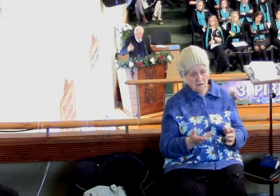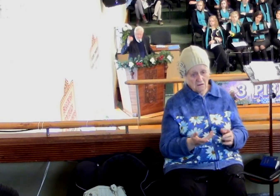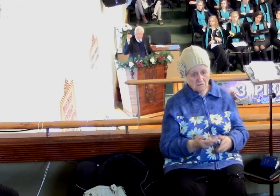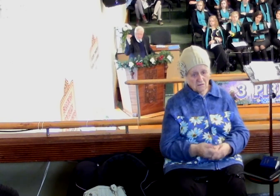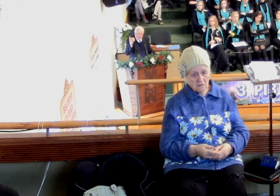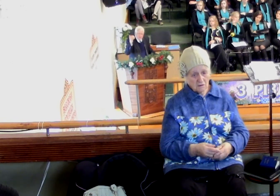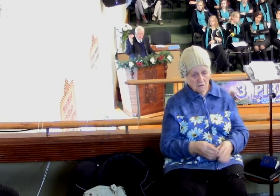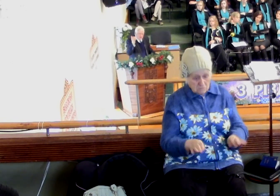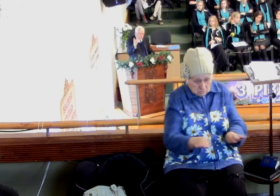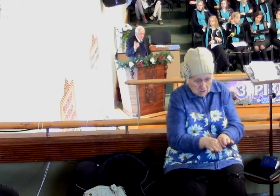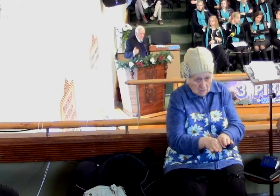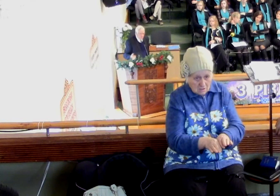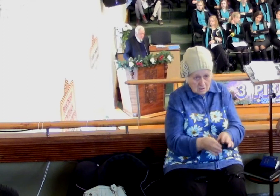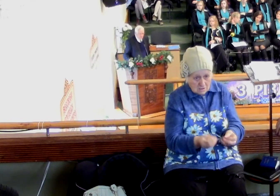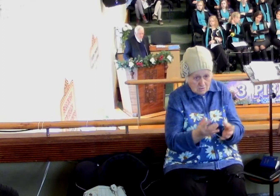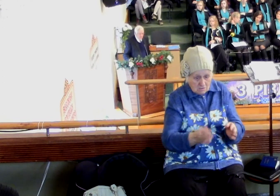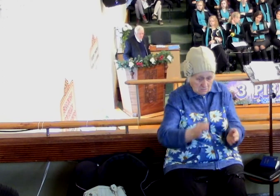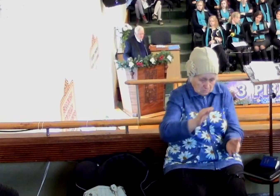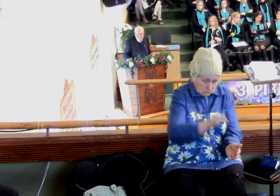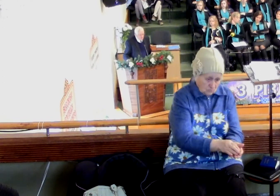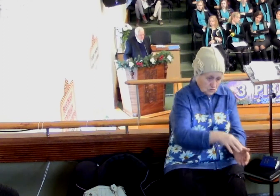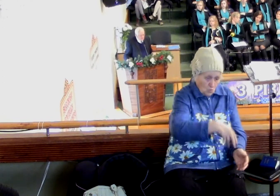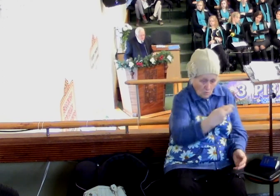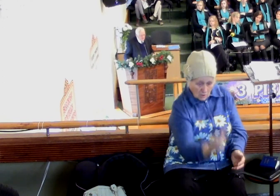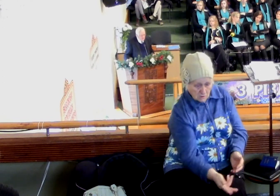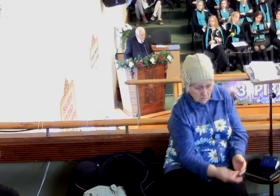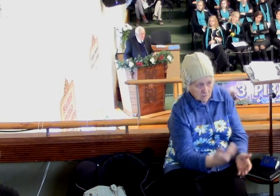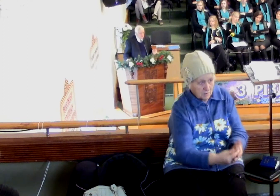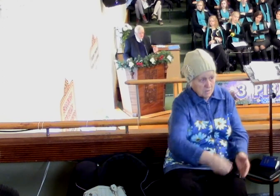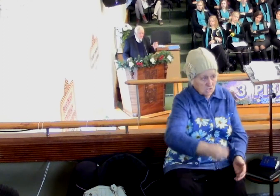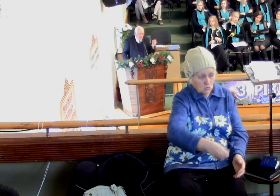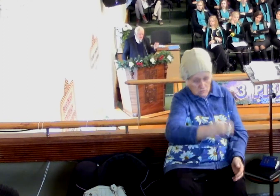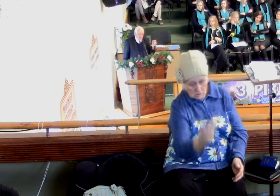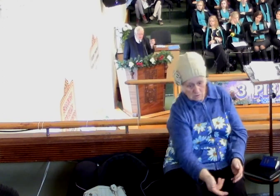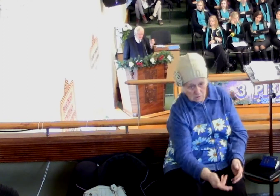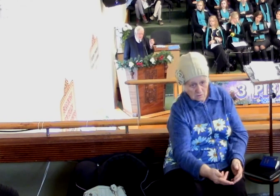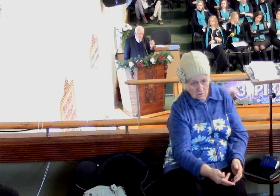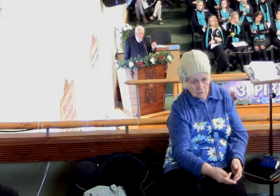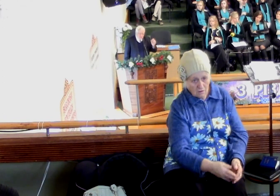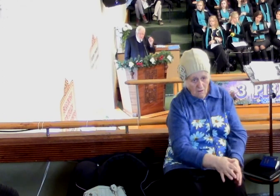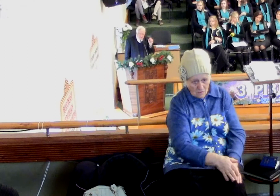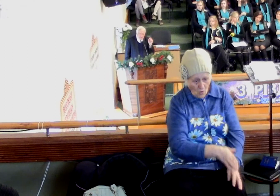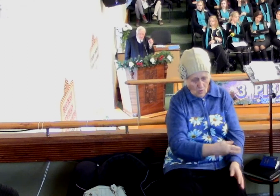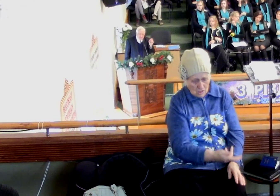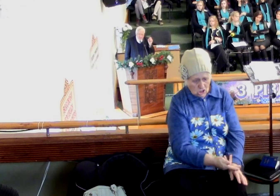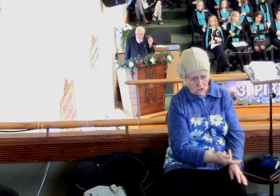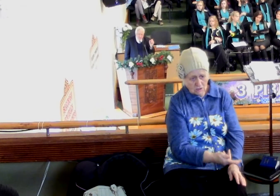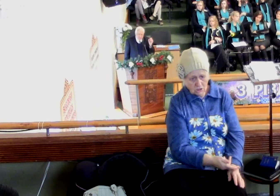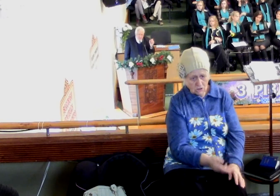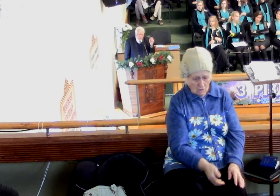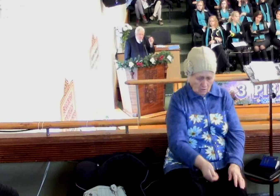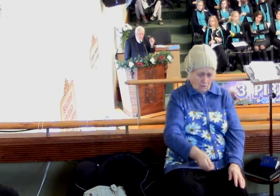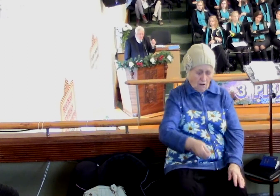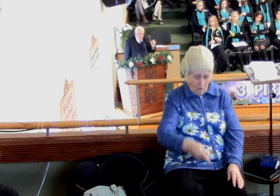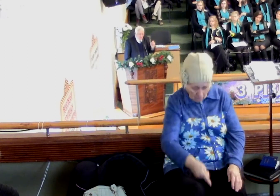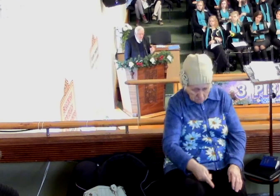И однажды мы предстанем перед Богом. И сегодня Иисус Христос желает. Сегодня он говорит, все стою у